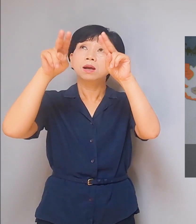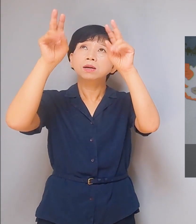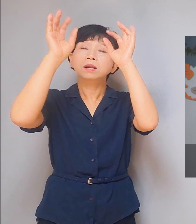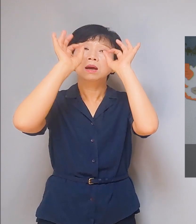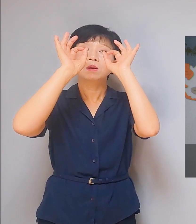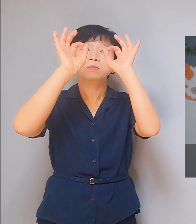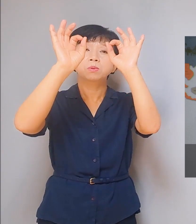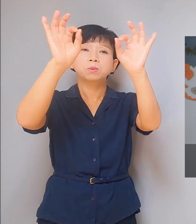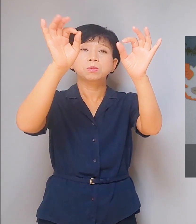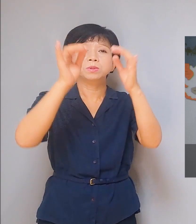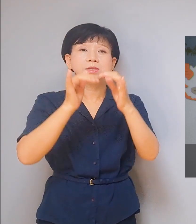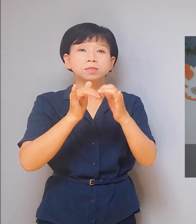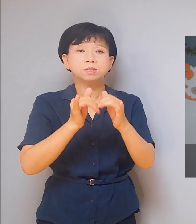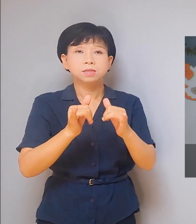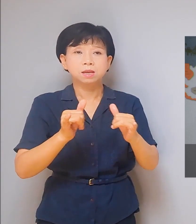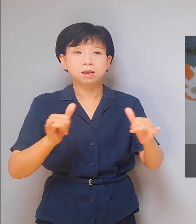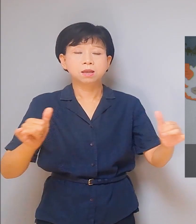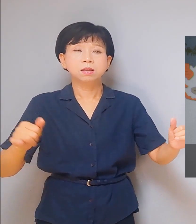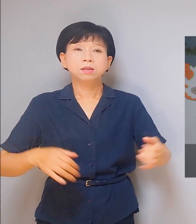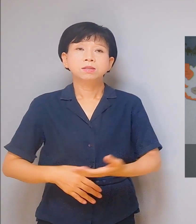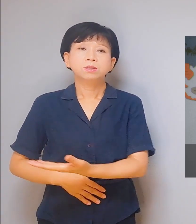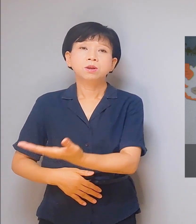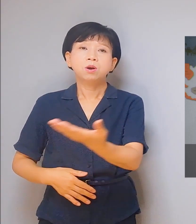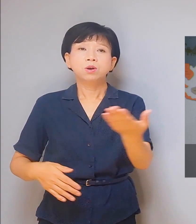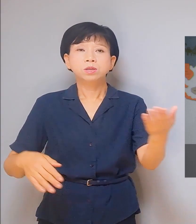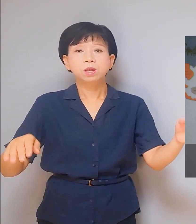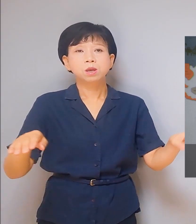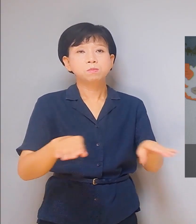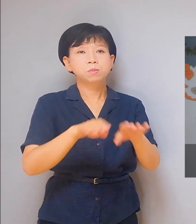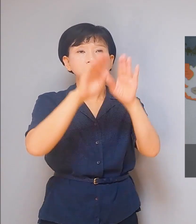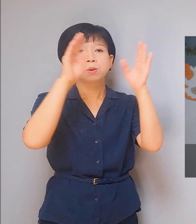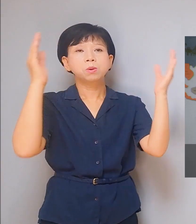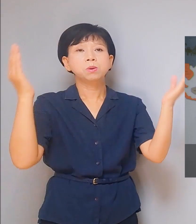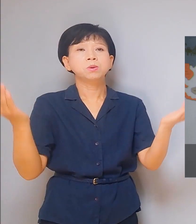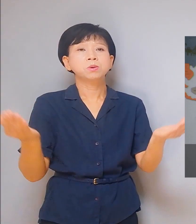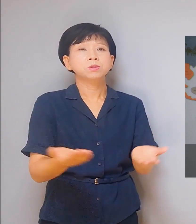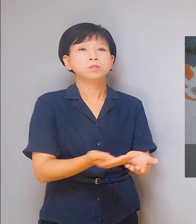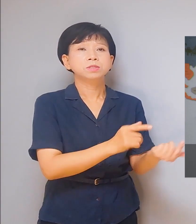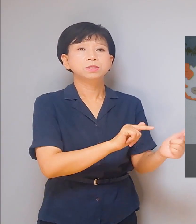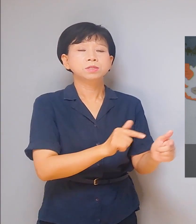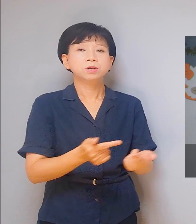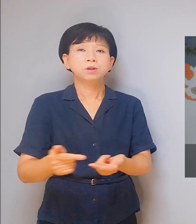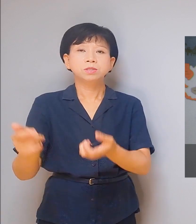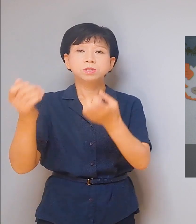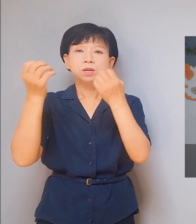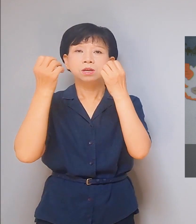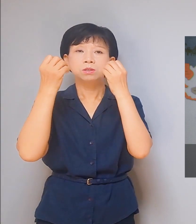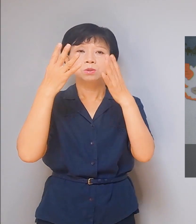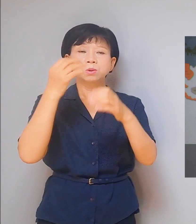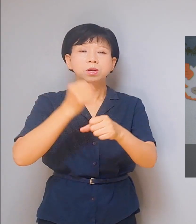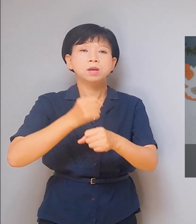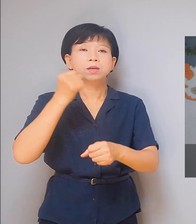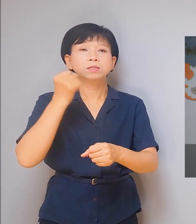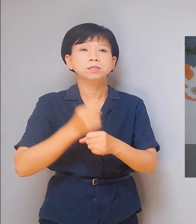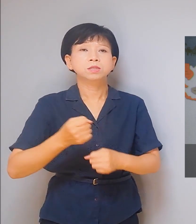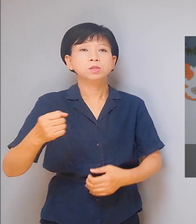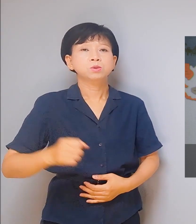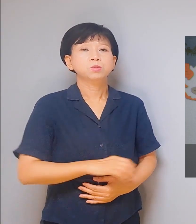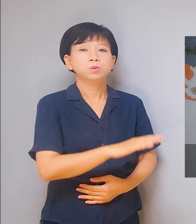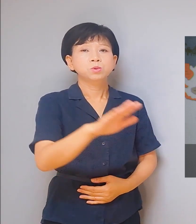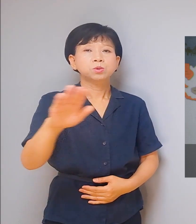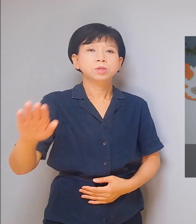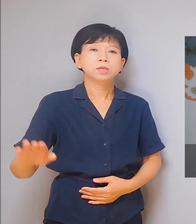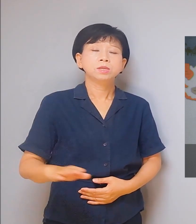평안을 바라보는 자, 너의 모든 것